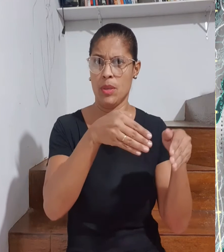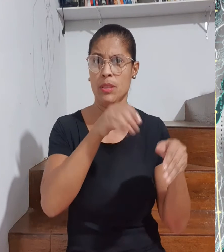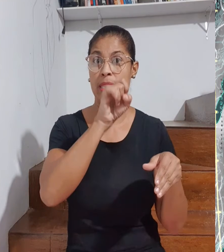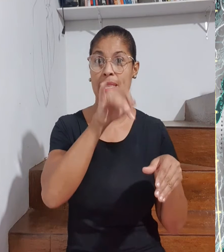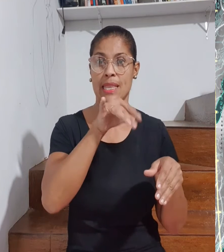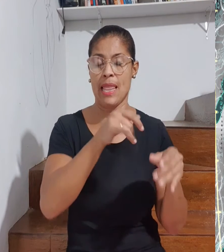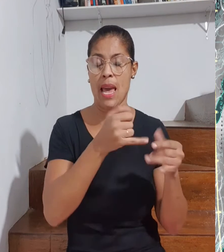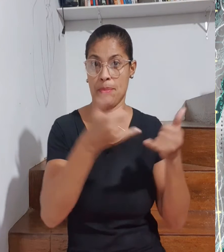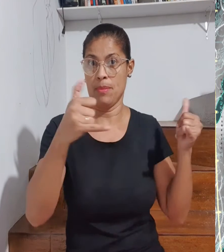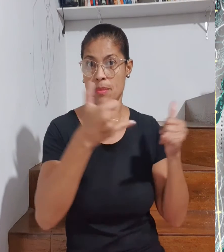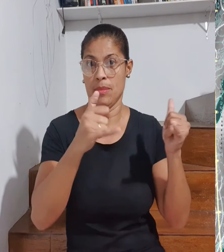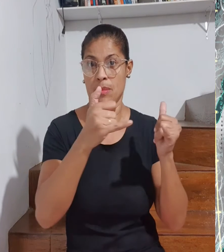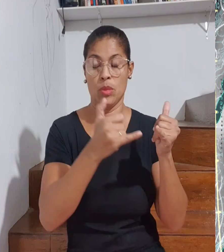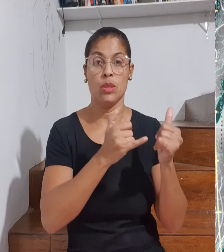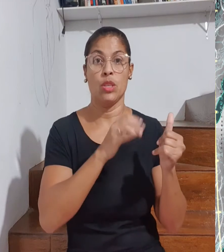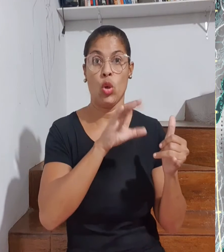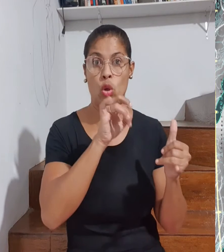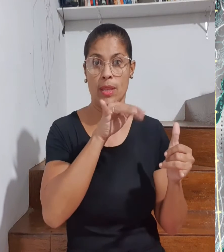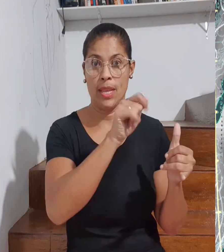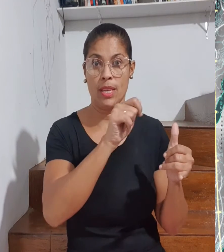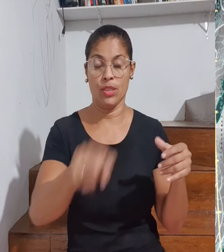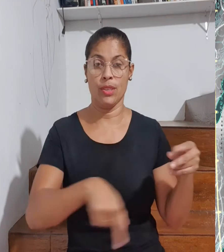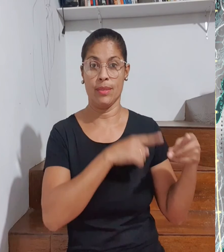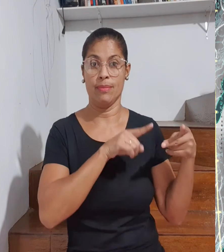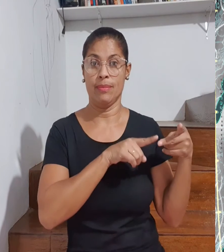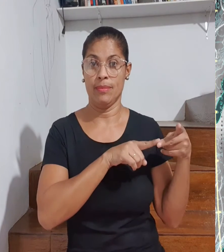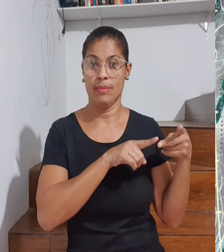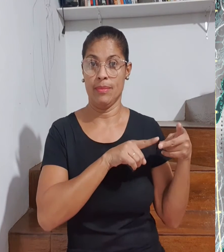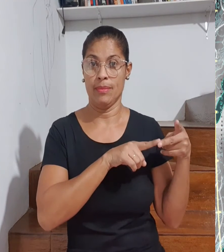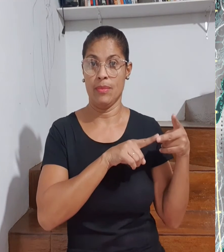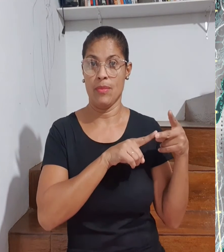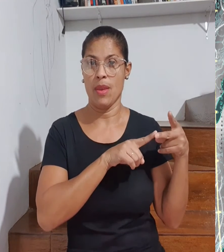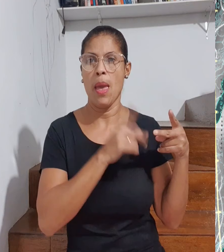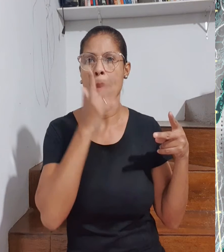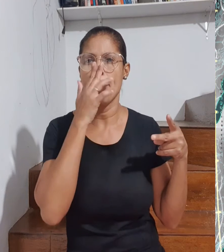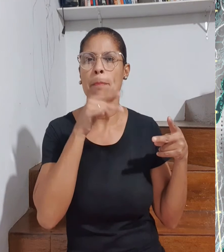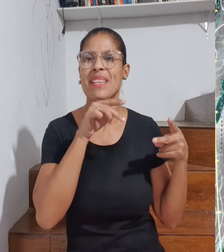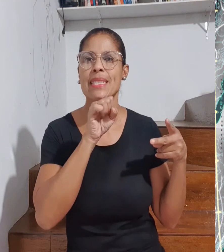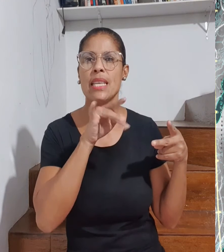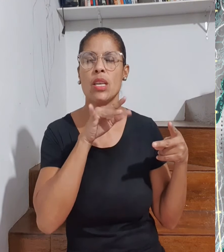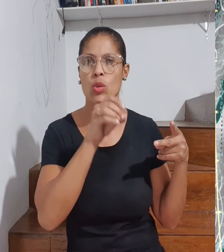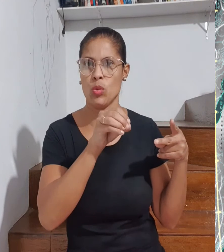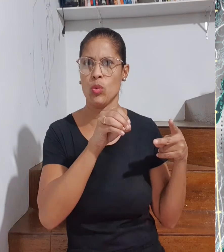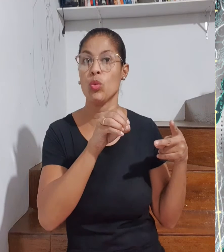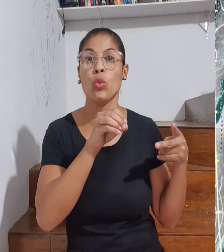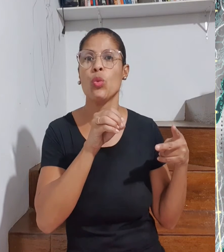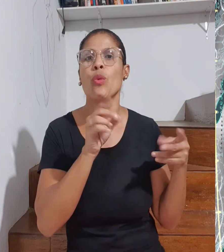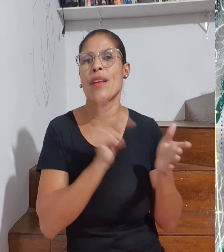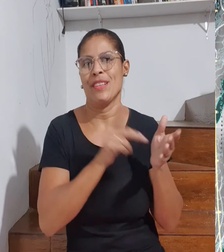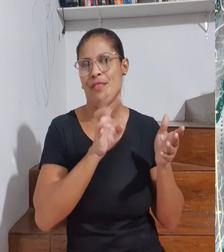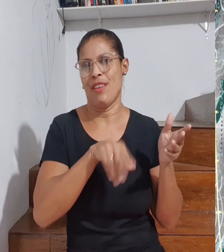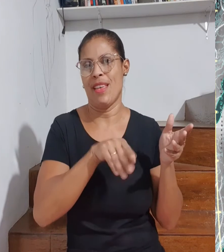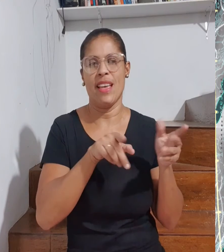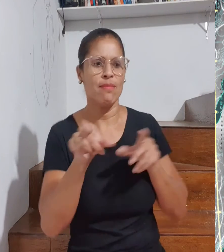nas sinapses colinérgicas, e a butirilcolinesterase, ou pseudocolinesterase, que não